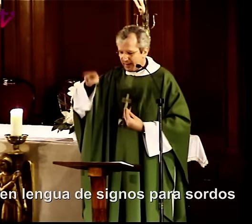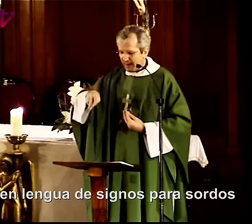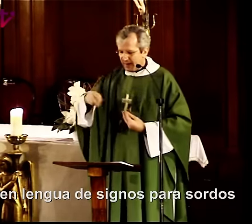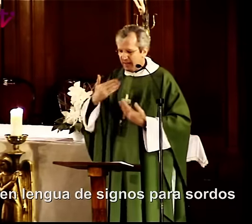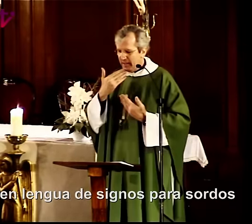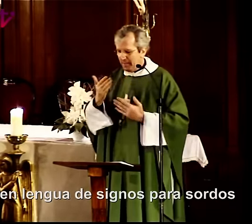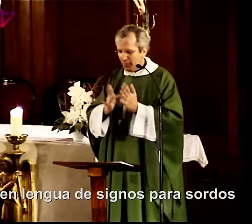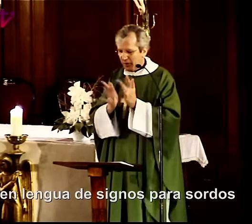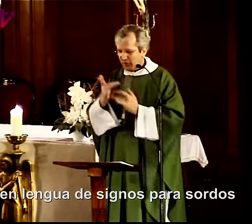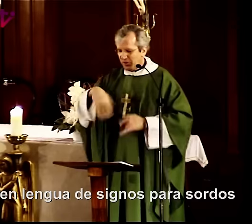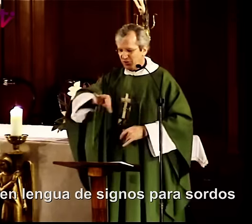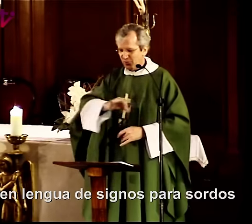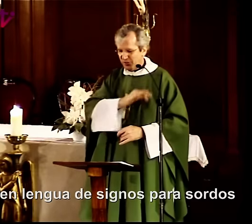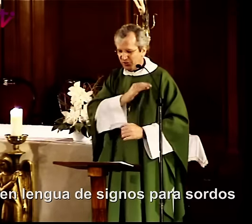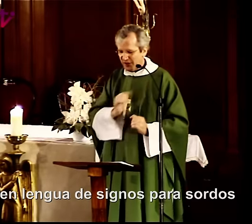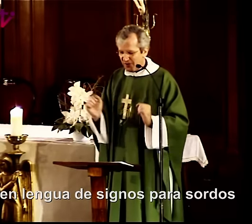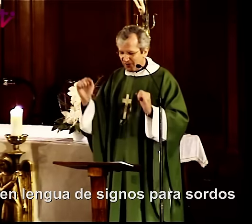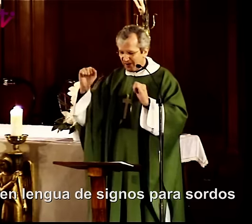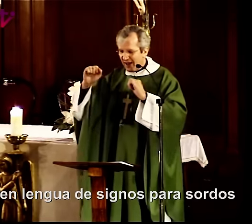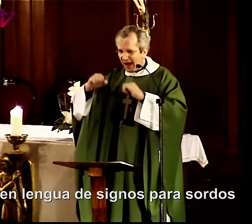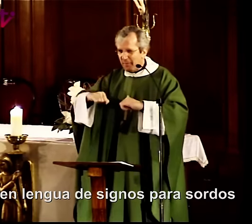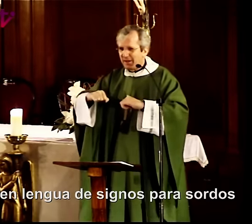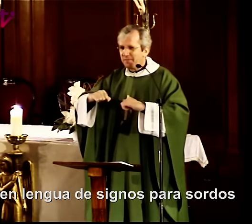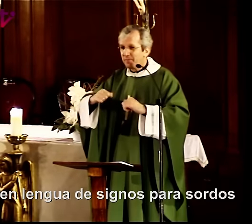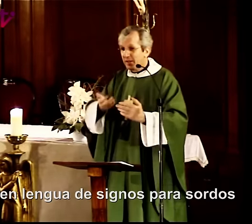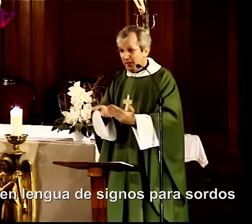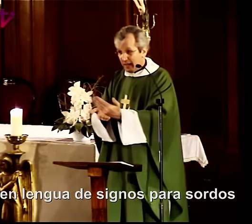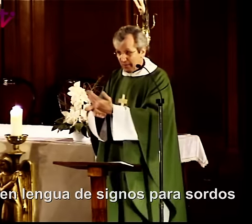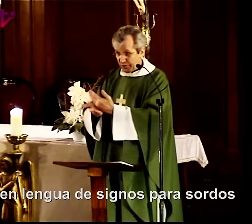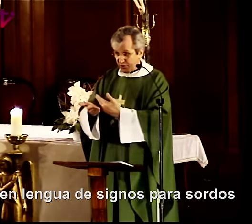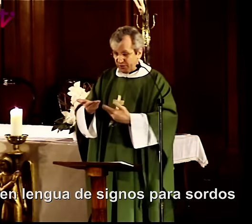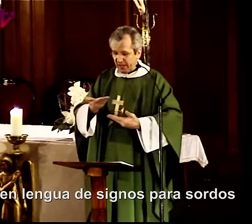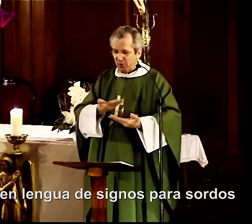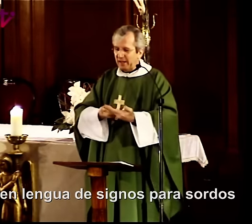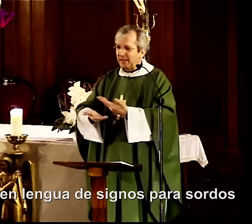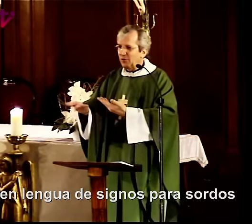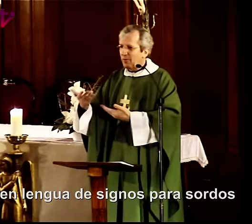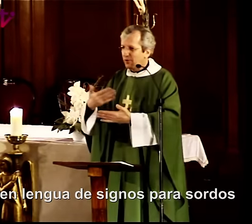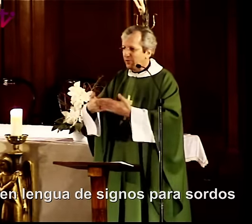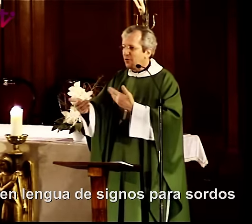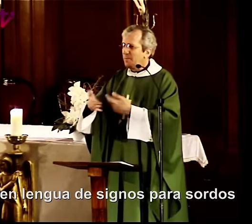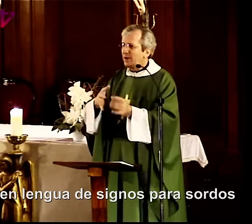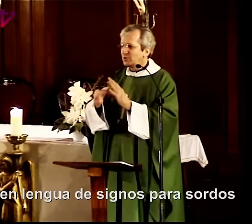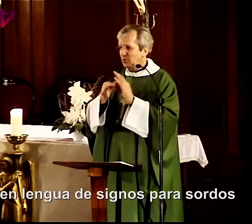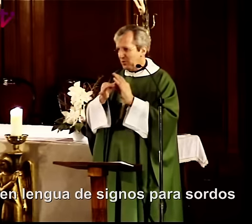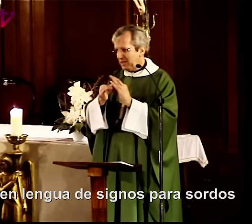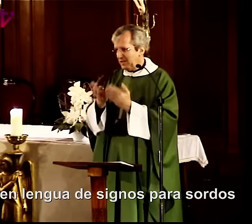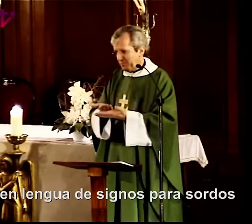verdadera. Por Jesucristo nuestro Señor. Amén. Hemos hecho esta colecta de colaboración con Manos Unidas por